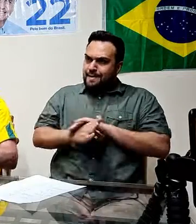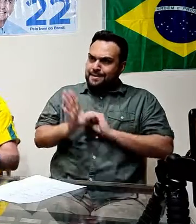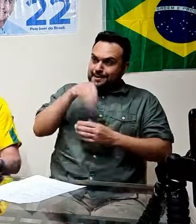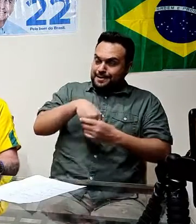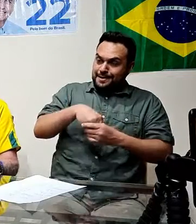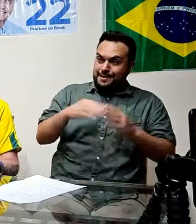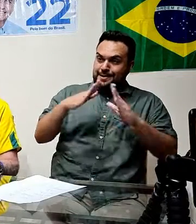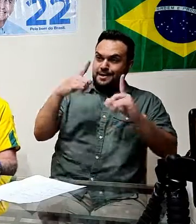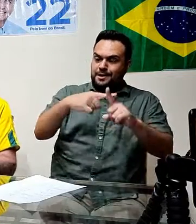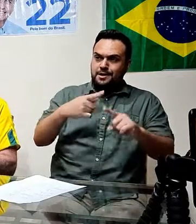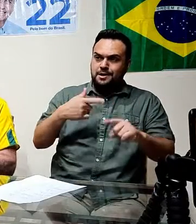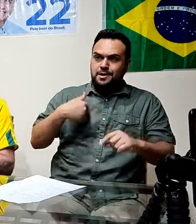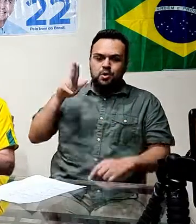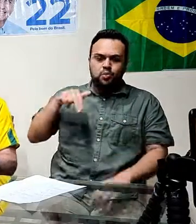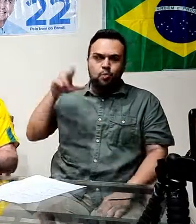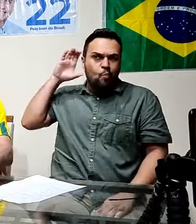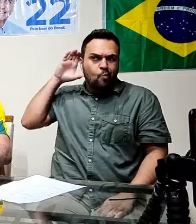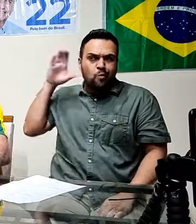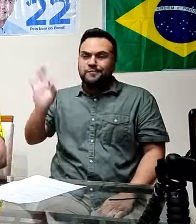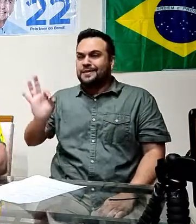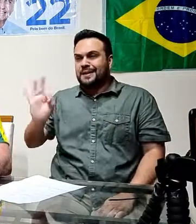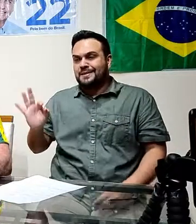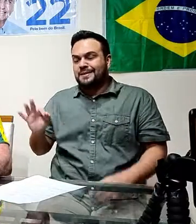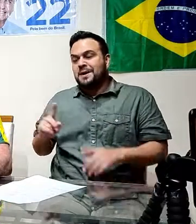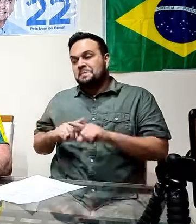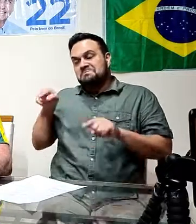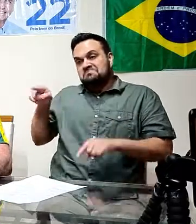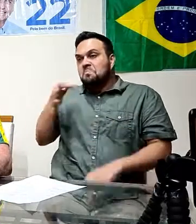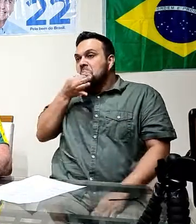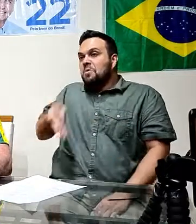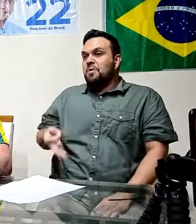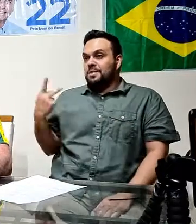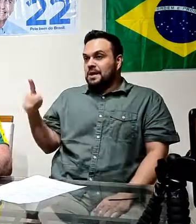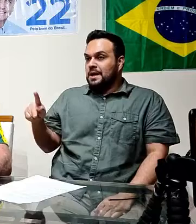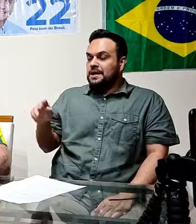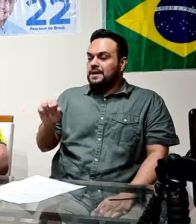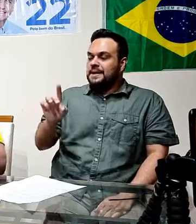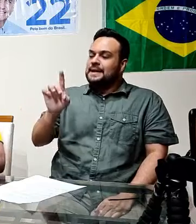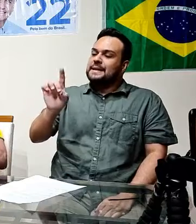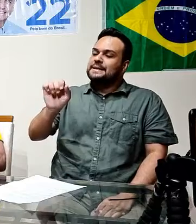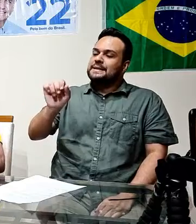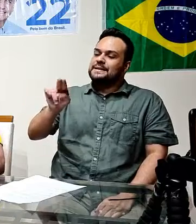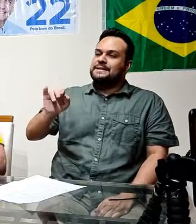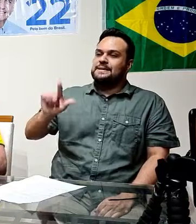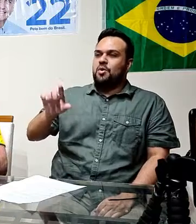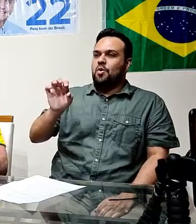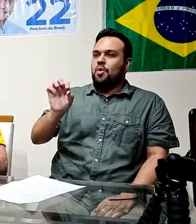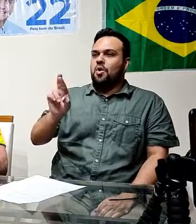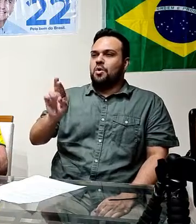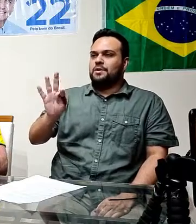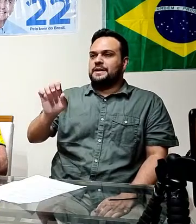ficar lá. Nunca vi. Esses são os argumentos do cara. Ele sabe que a religião, né,